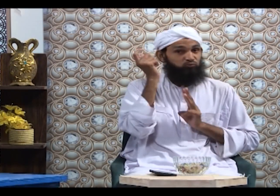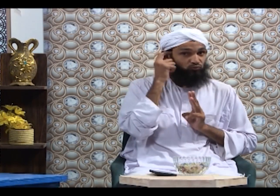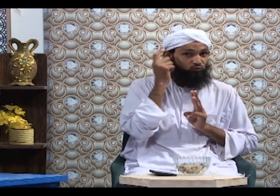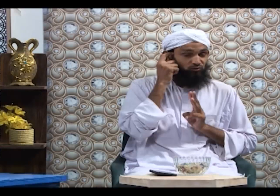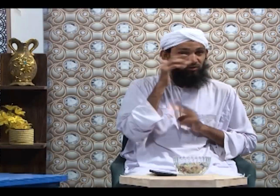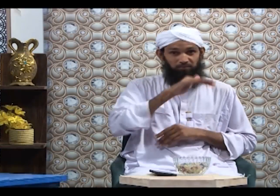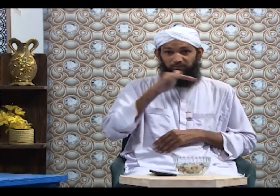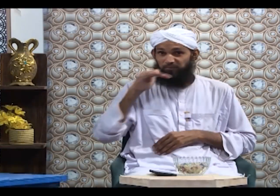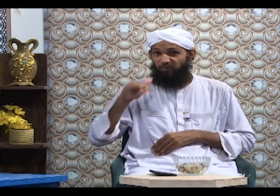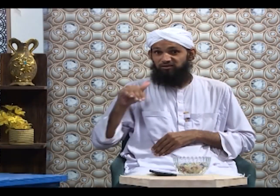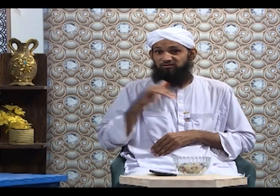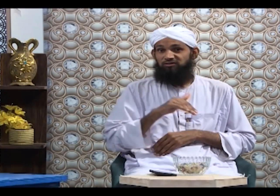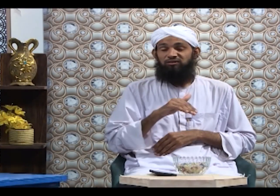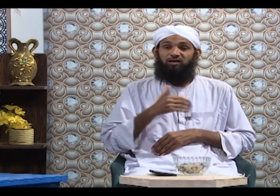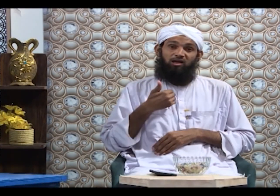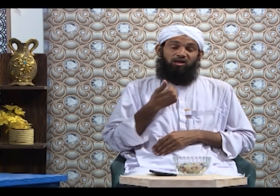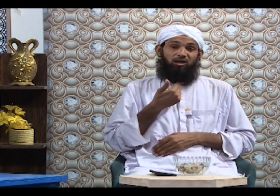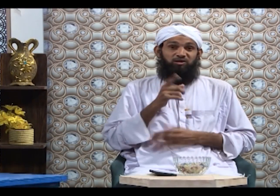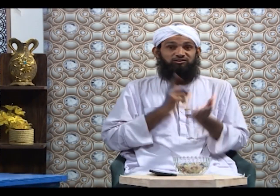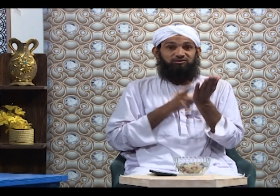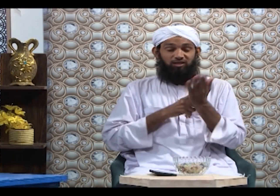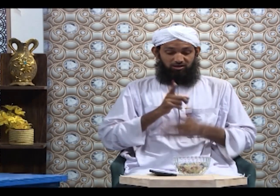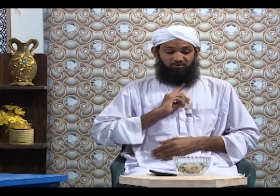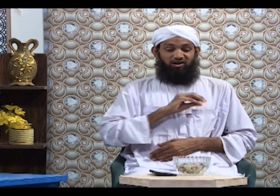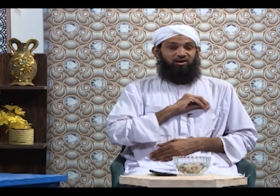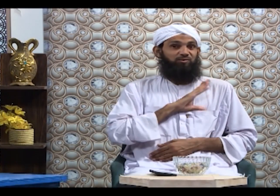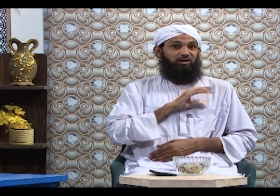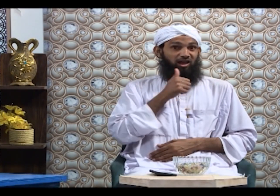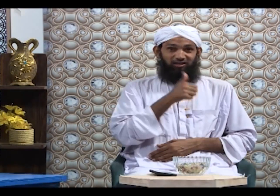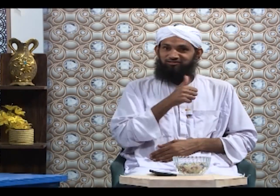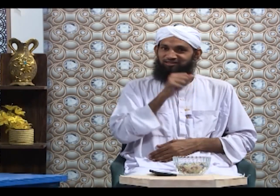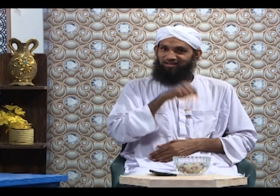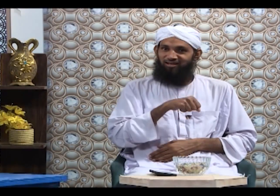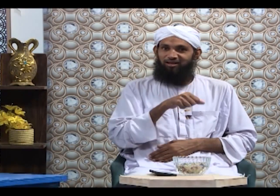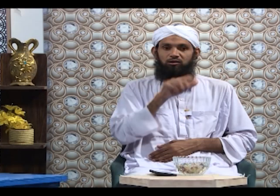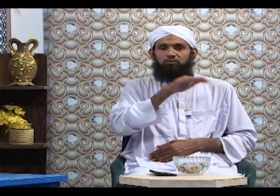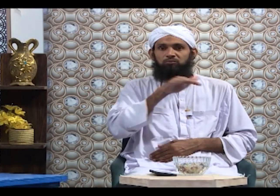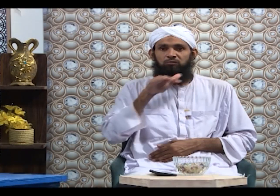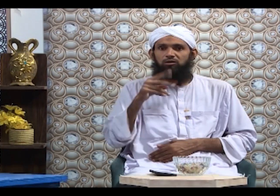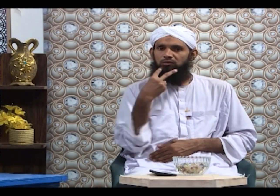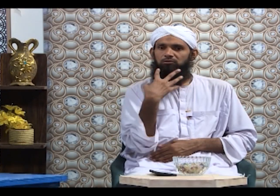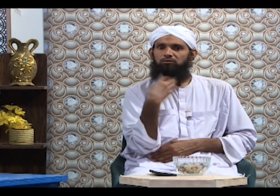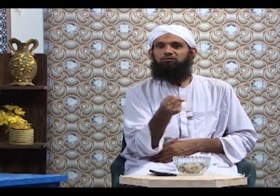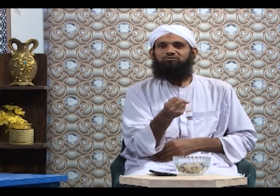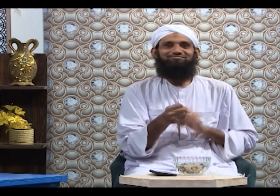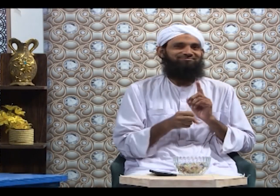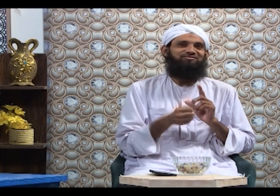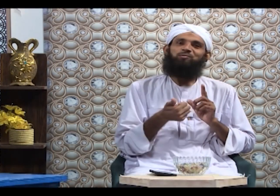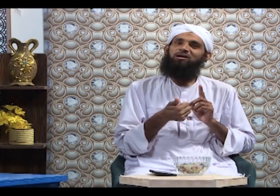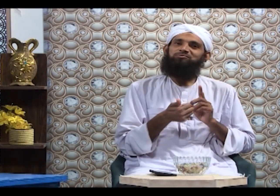چیز باپ کی اپنی عملی حالت ہے۔ اگر باپ اپنی اولاد کی اچھی تربیت کرنا چاہتا ہے تو پہلے خود اپنے اعمال و کردار کی